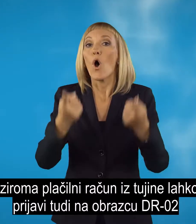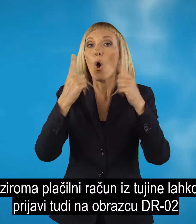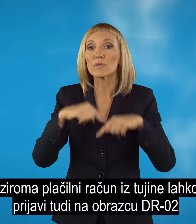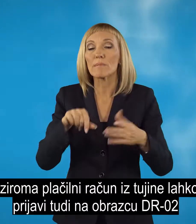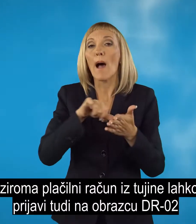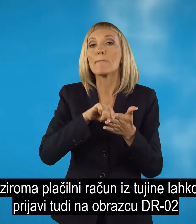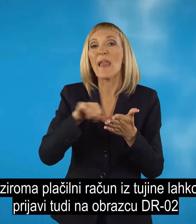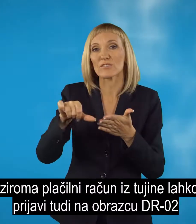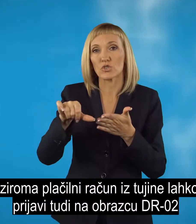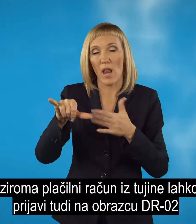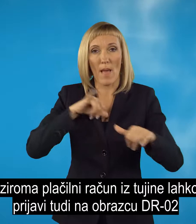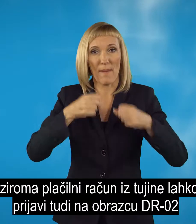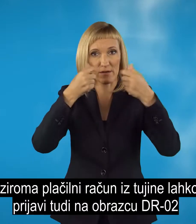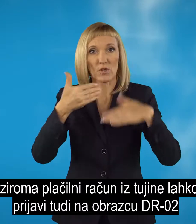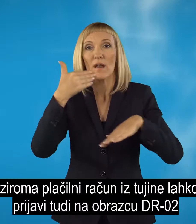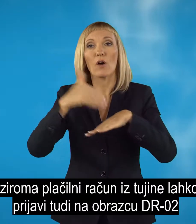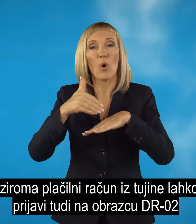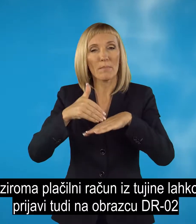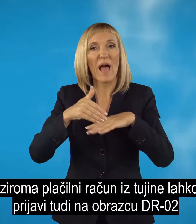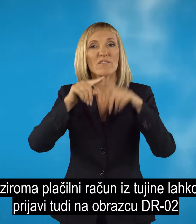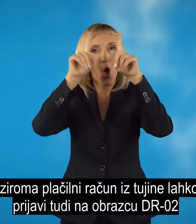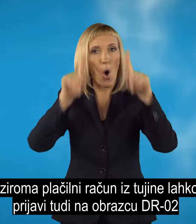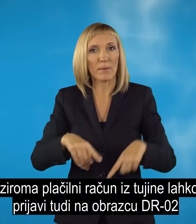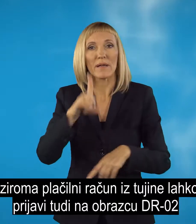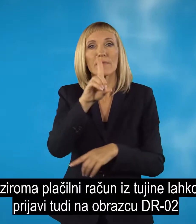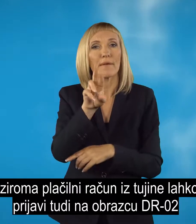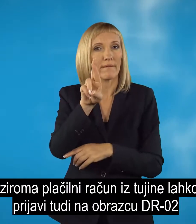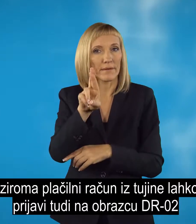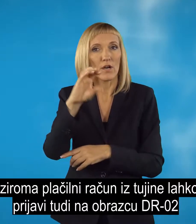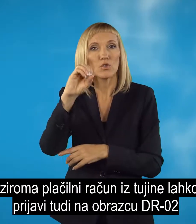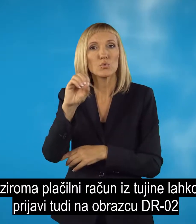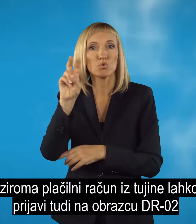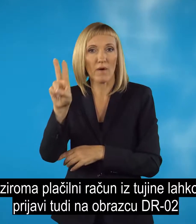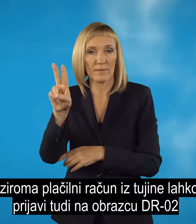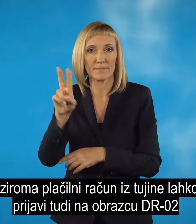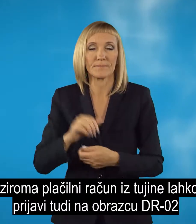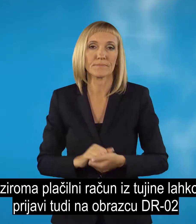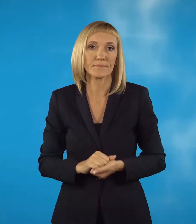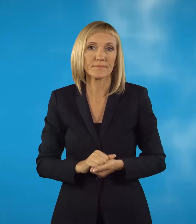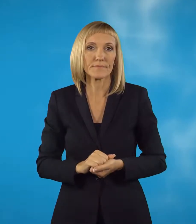oziroma plačilni račun iz tujine lahko prijavi tudi na obrazcu DR 02.